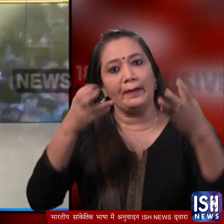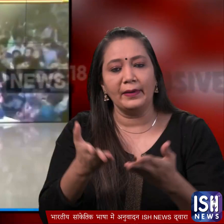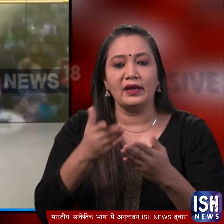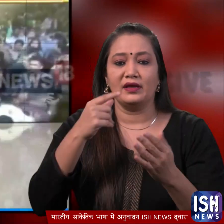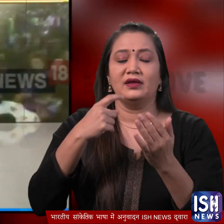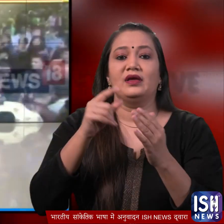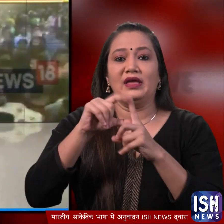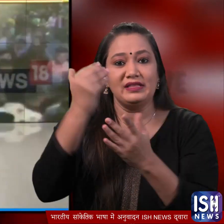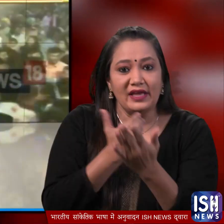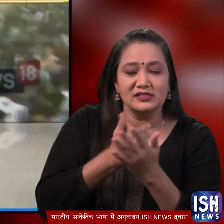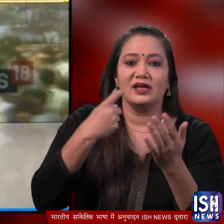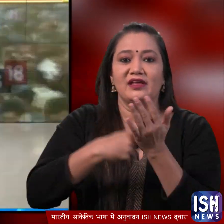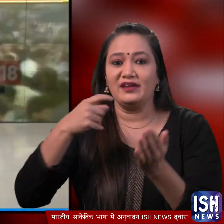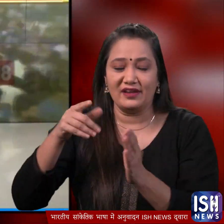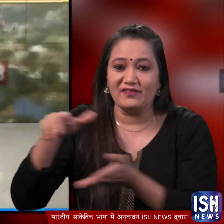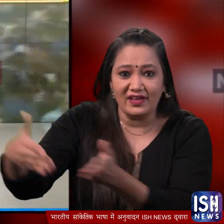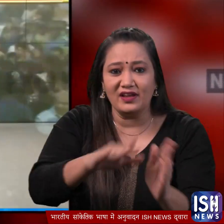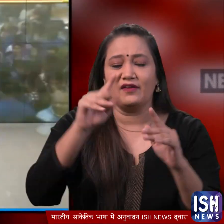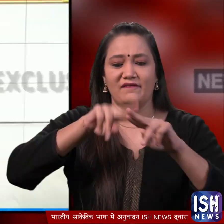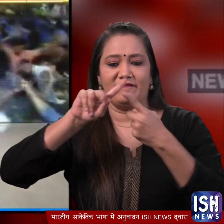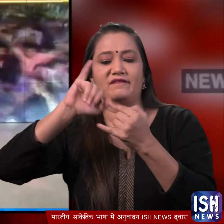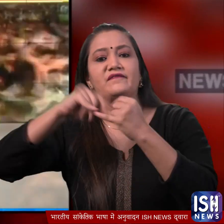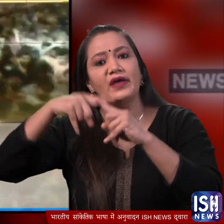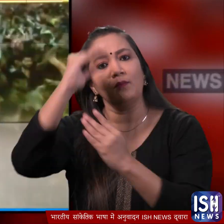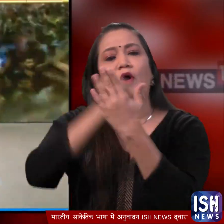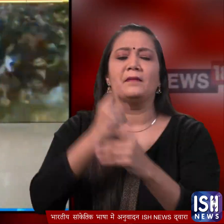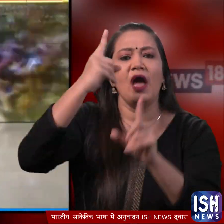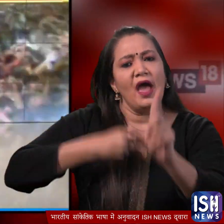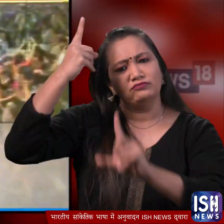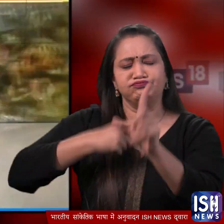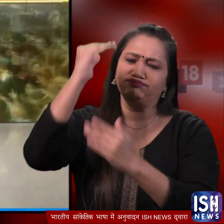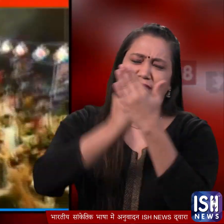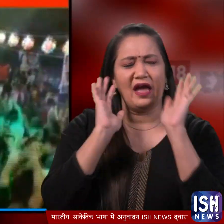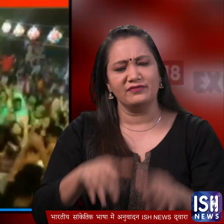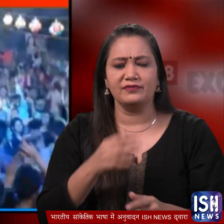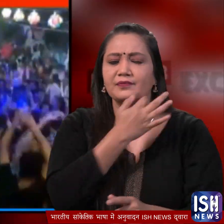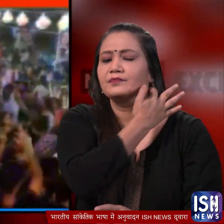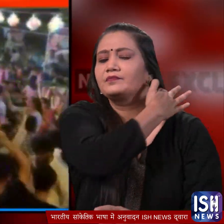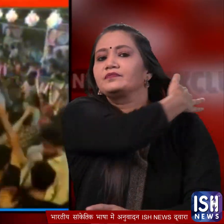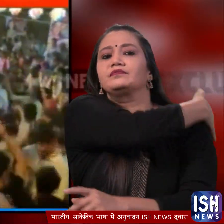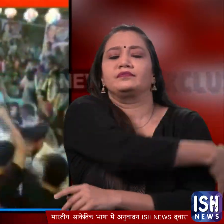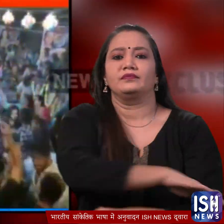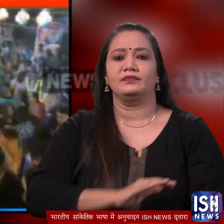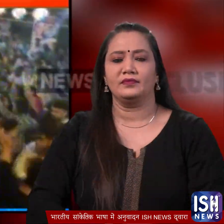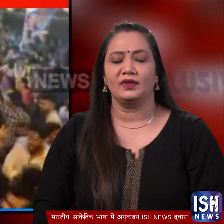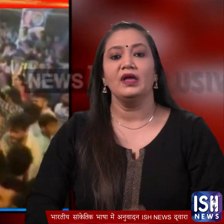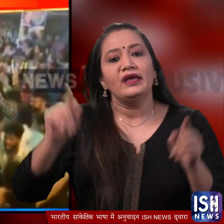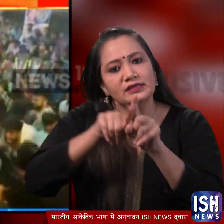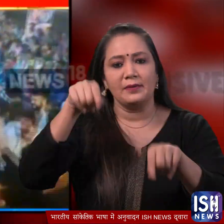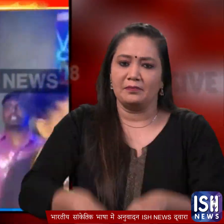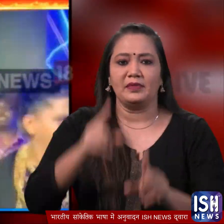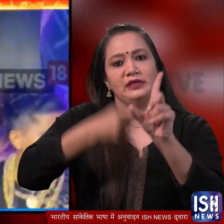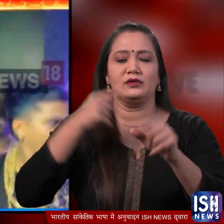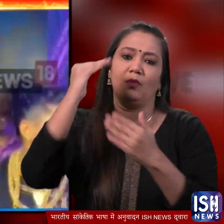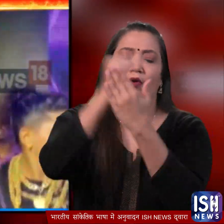रिवर फेस्ट नाम का यह कार्यक्रम हर साल दहिसर नदी के किनारे आयोजित किया जाता है और ठीक वैसे ही इस बार भी किया